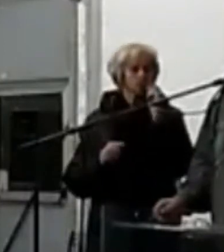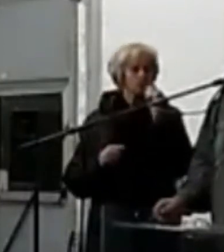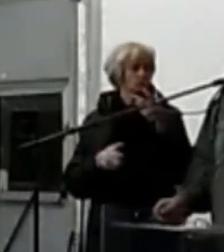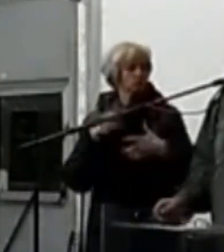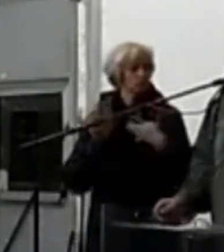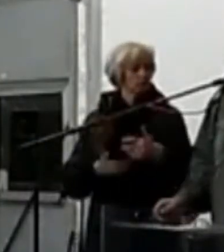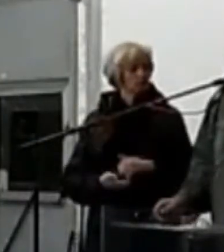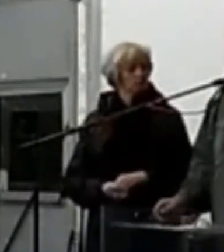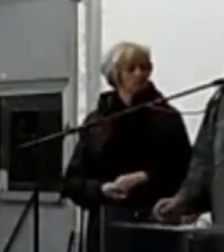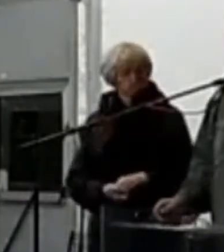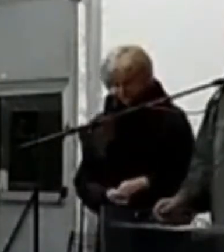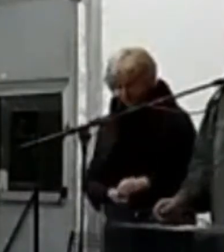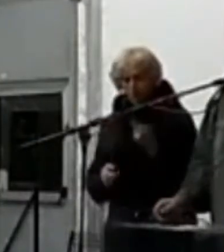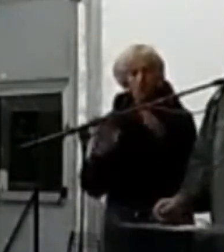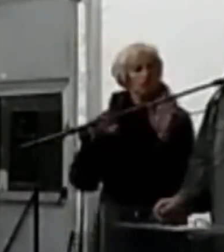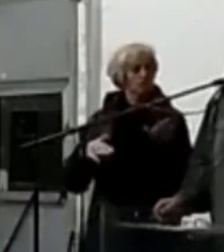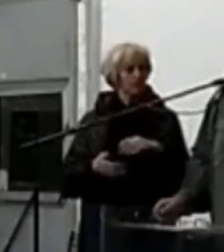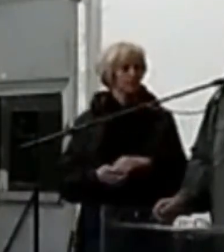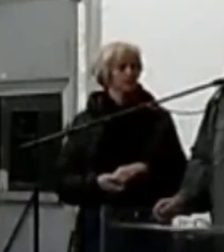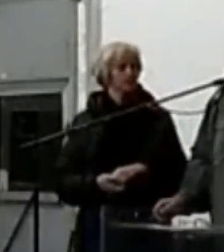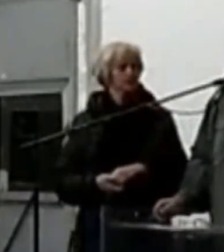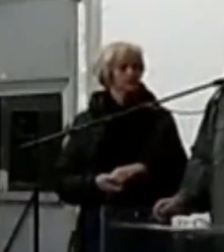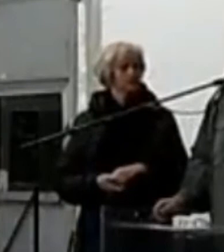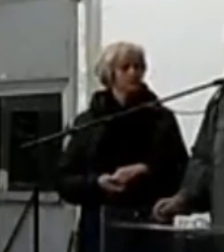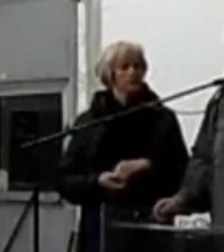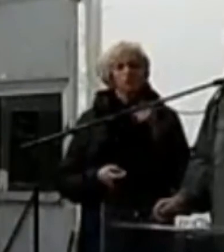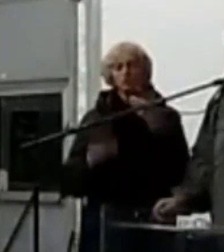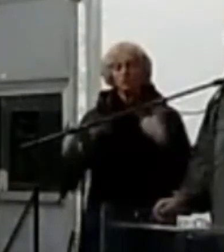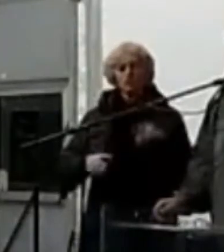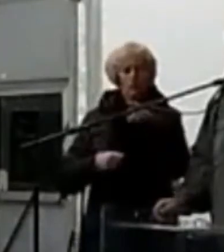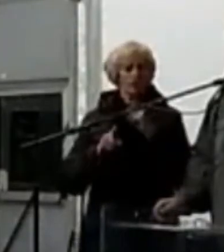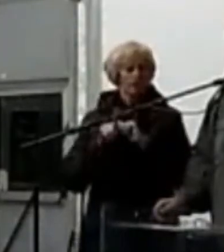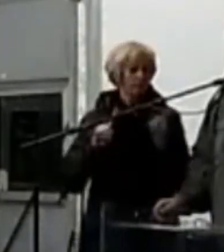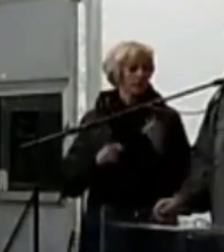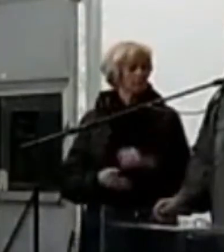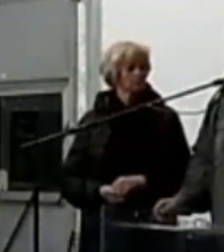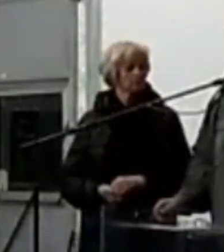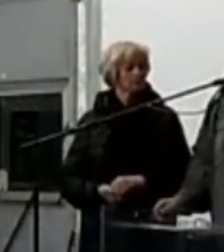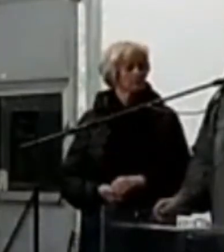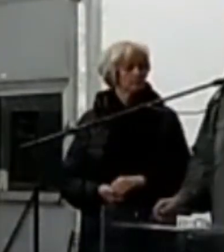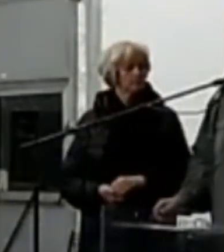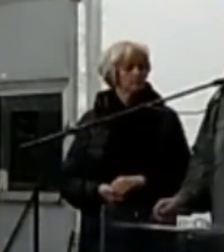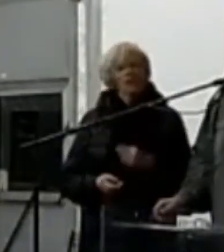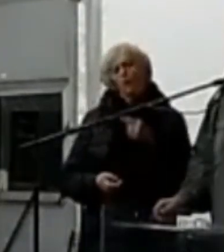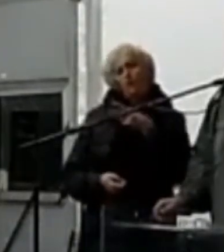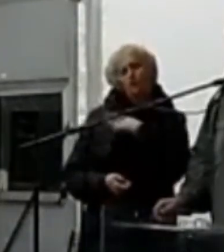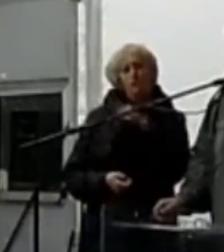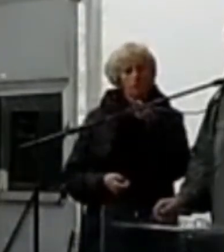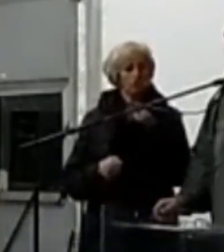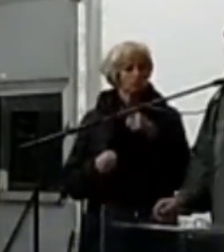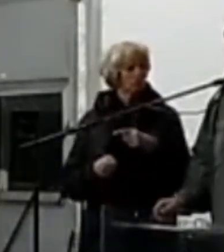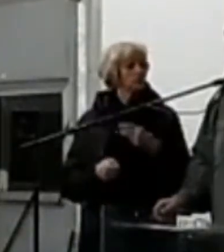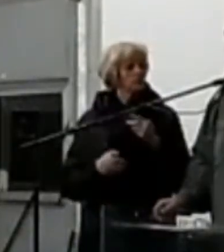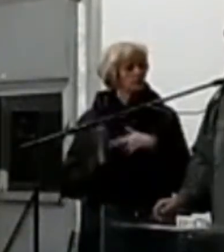Kotromanić, koliko Franjevci, koliko su bitne ove rase. Očuvanje nacionalnog blaga u